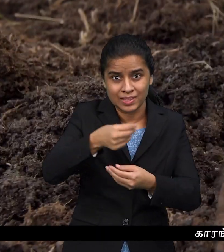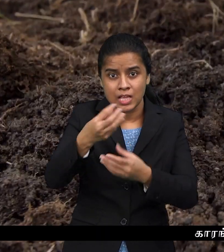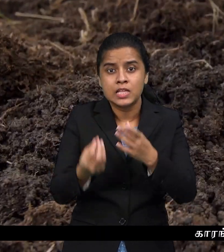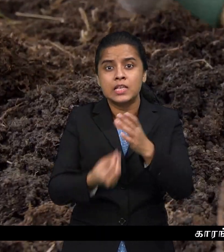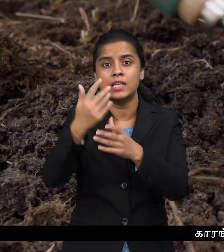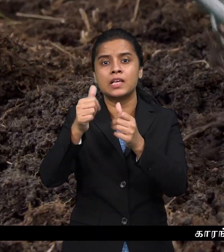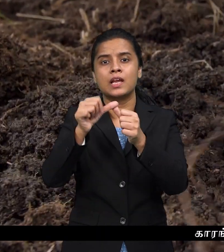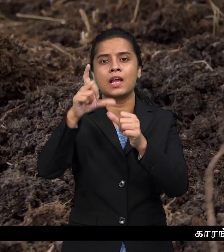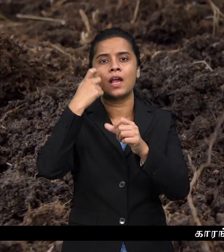தன்மையை